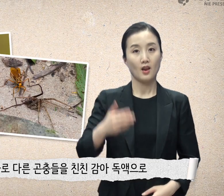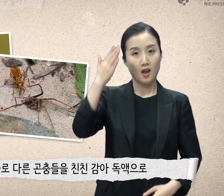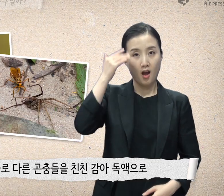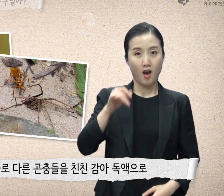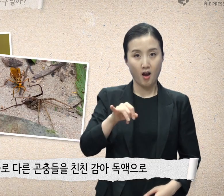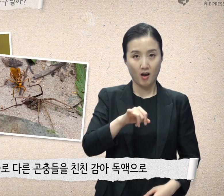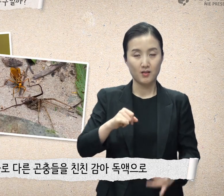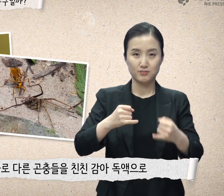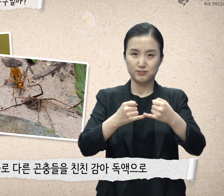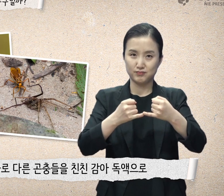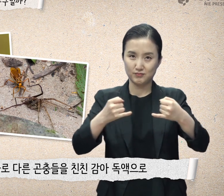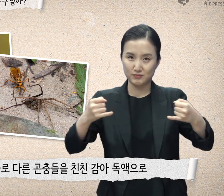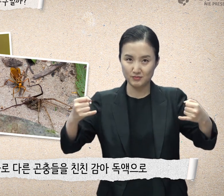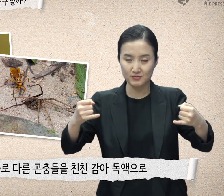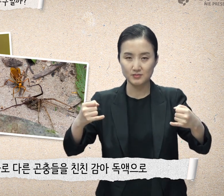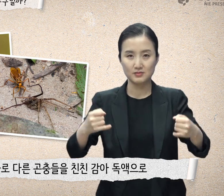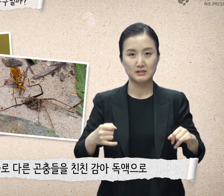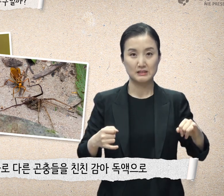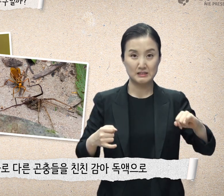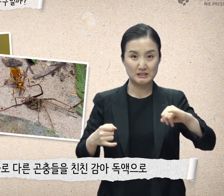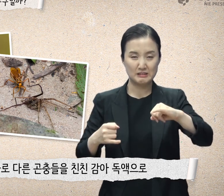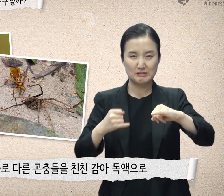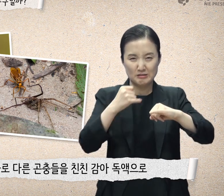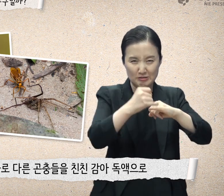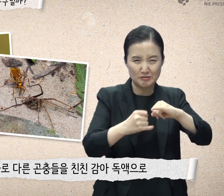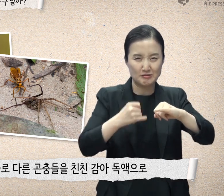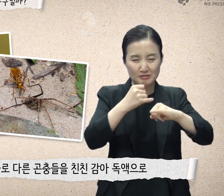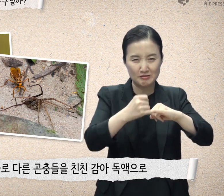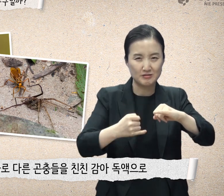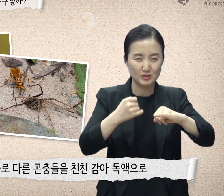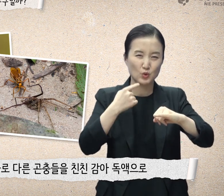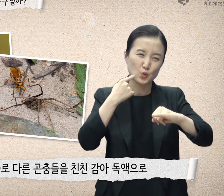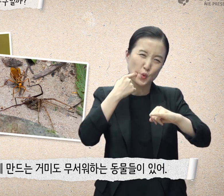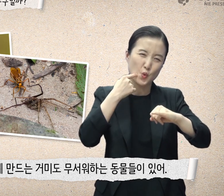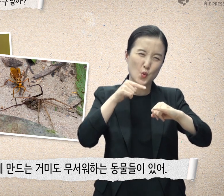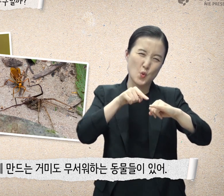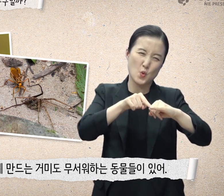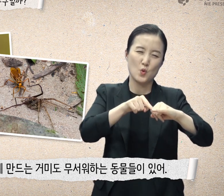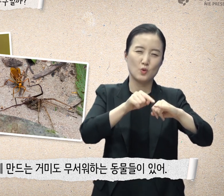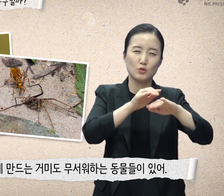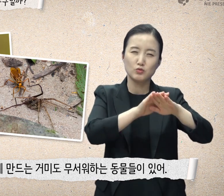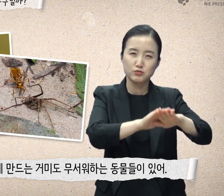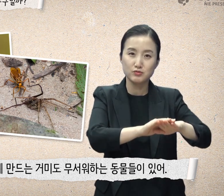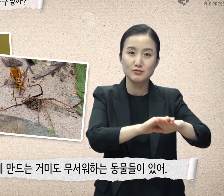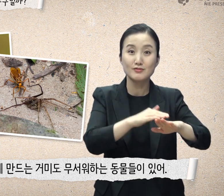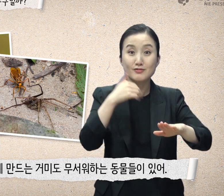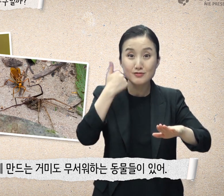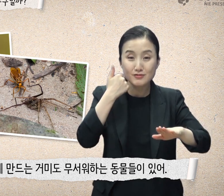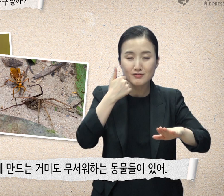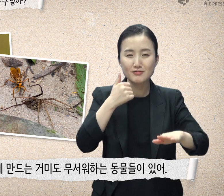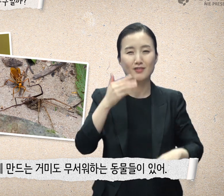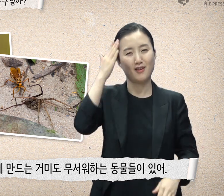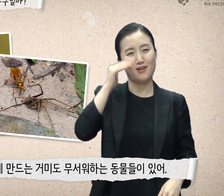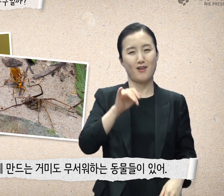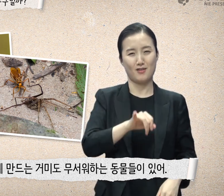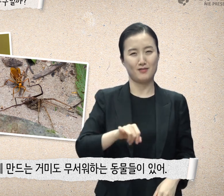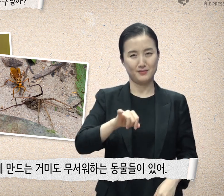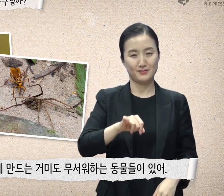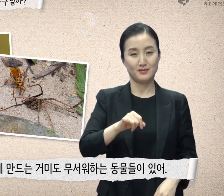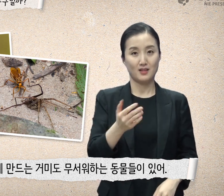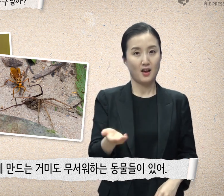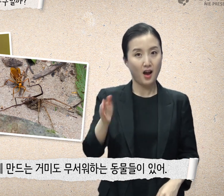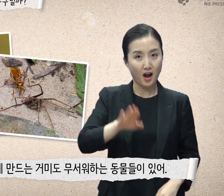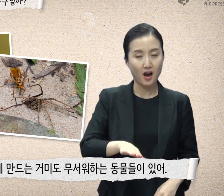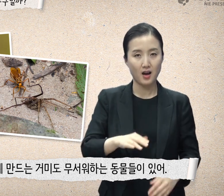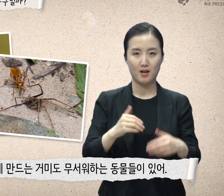거미줄로 다른 곤충들을 칭칭 감아 독액으로 꼼짝 못하게 만드는 거미도 무서워하는